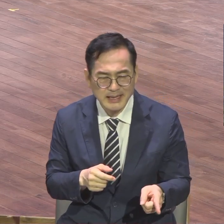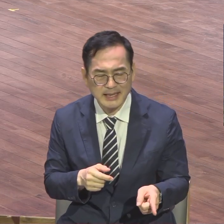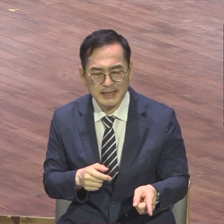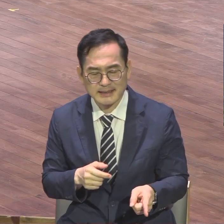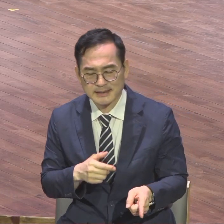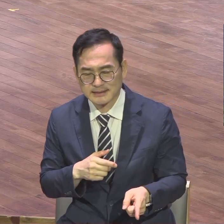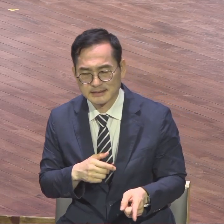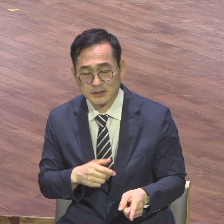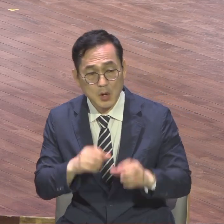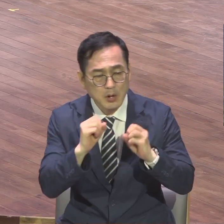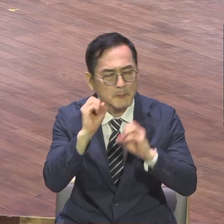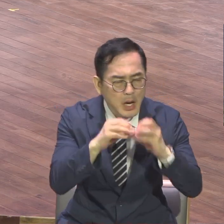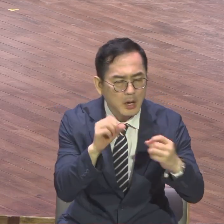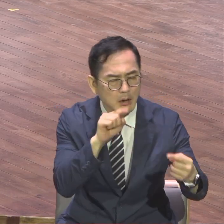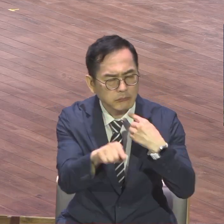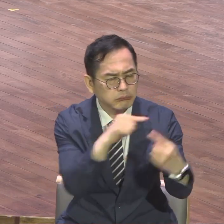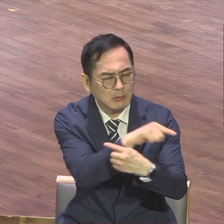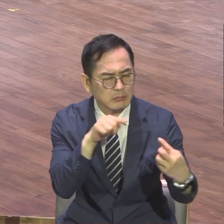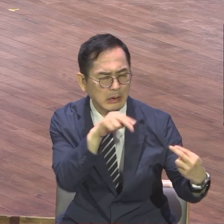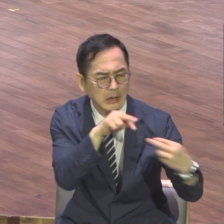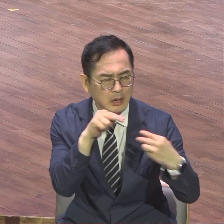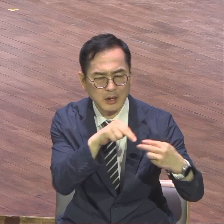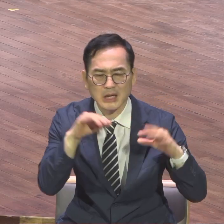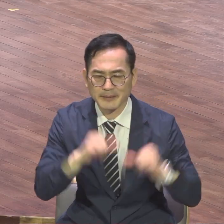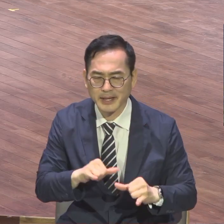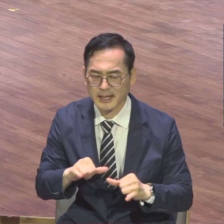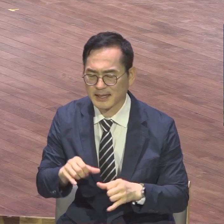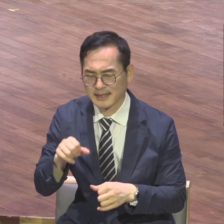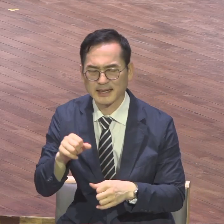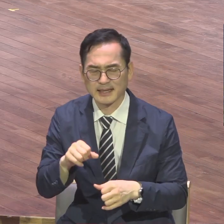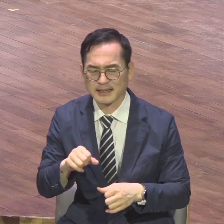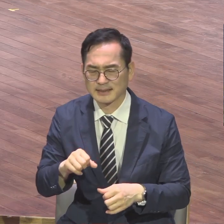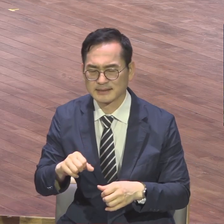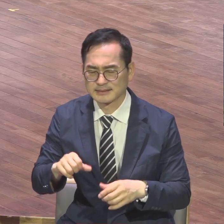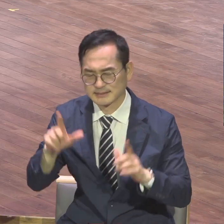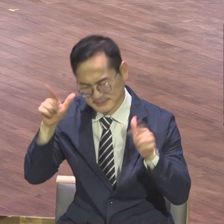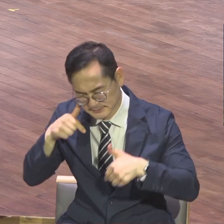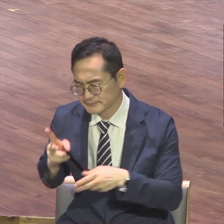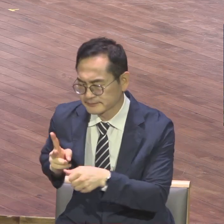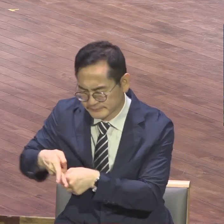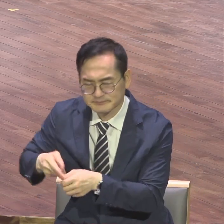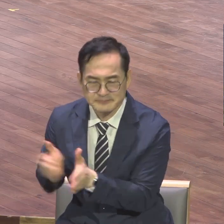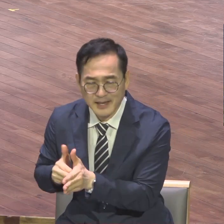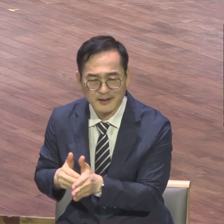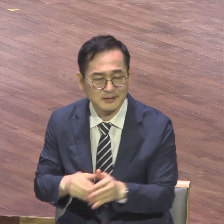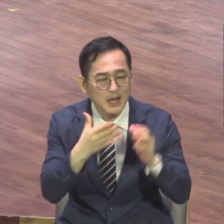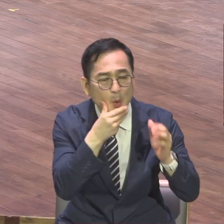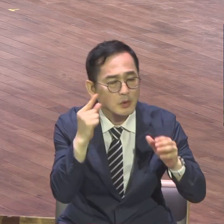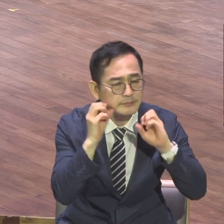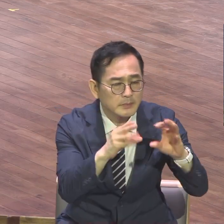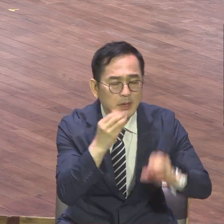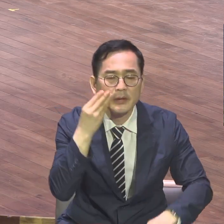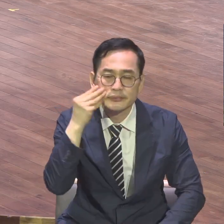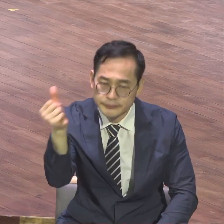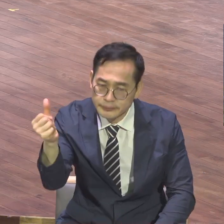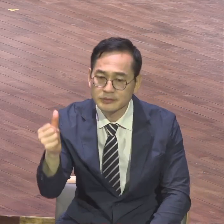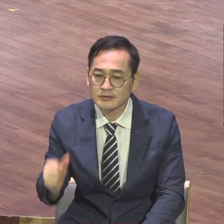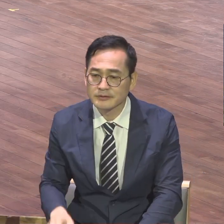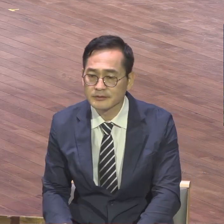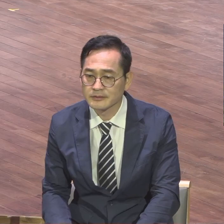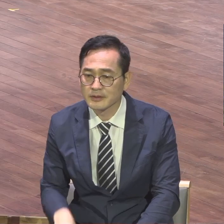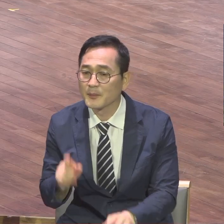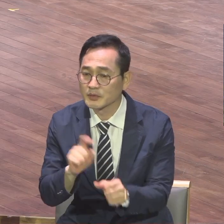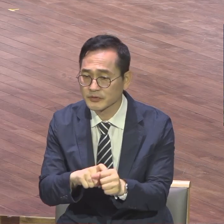이게 논쟁이 될까 싶었어. 이런 바울의 복음의 유익을 우선하는 마인드가 어떻게 해요? 디모데에게 각인된